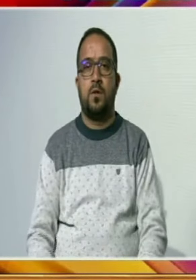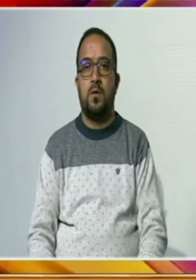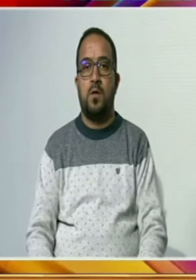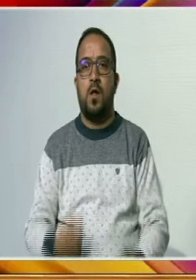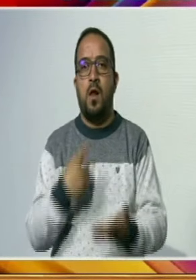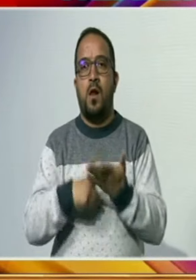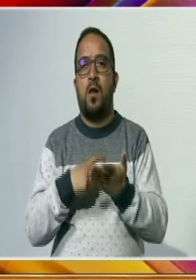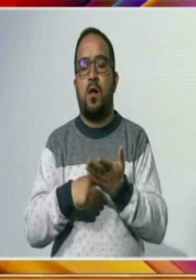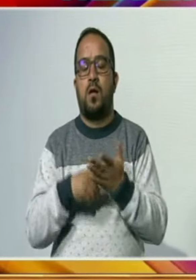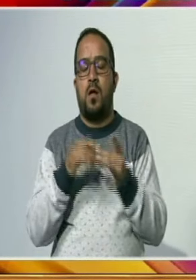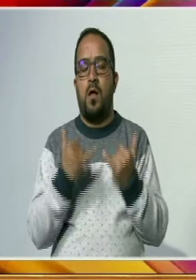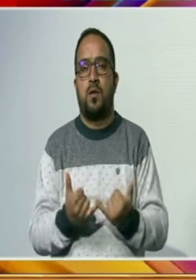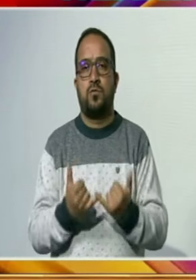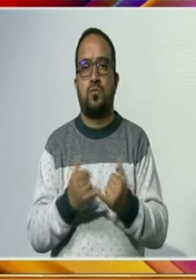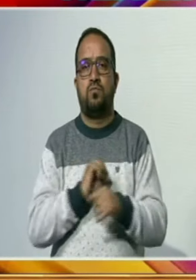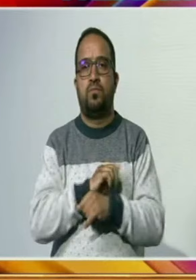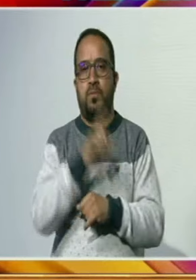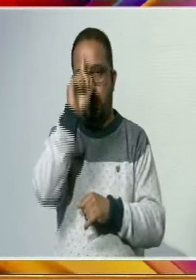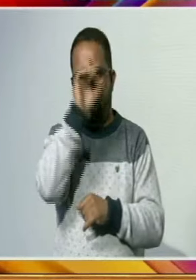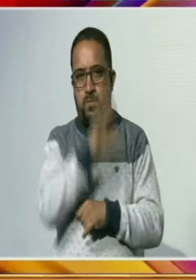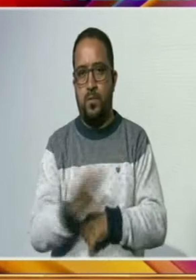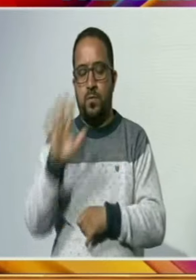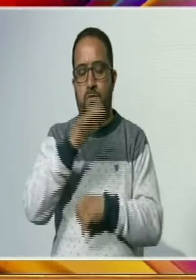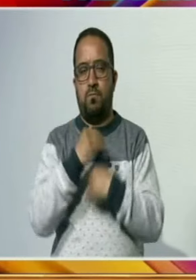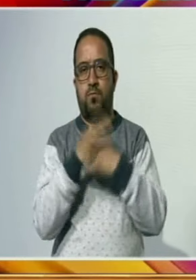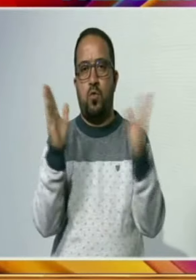ریجسٹریشن کا عمل آج سے پورے ملک میں شروع ہوا